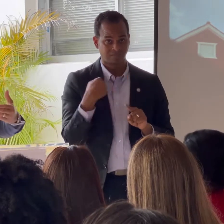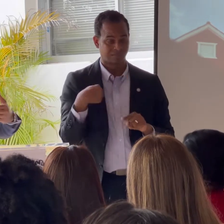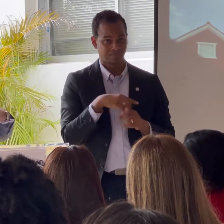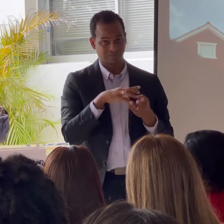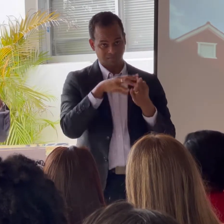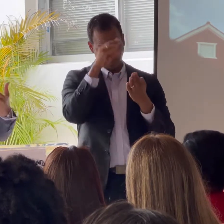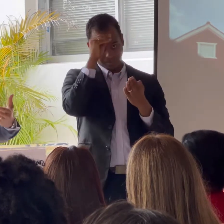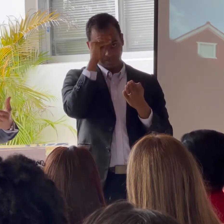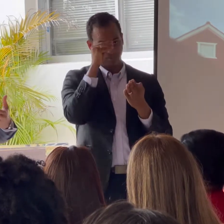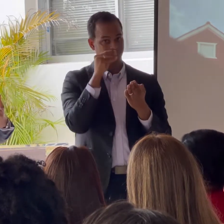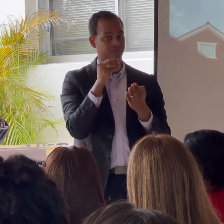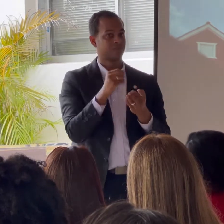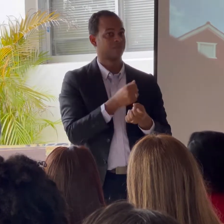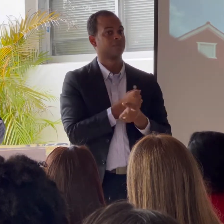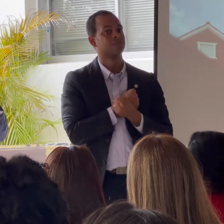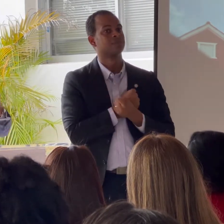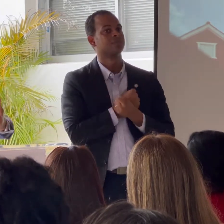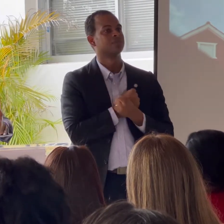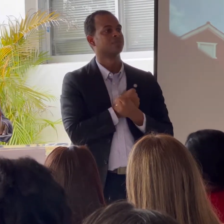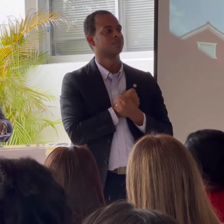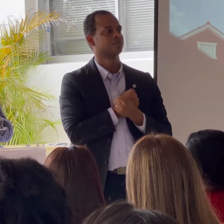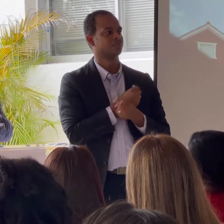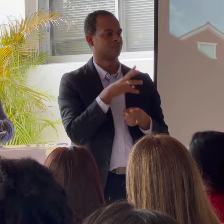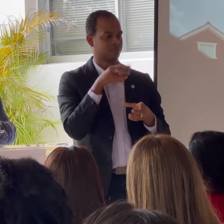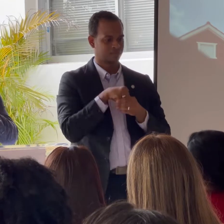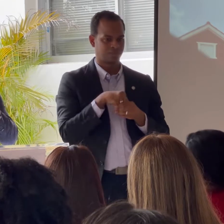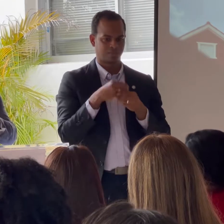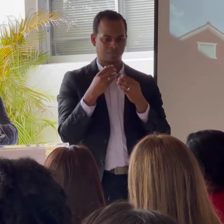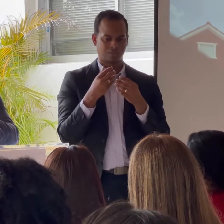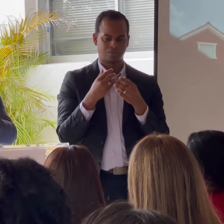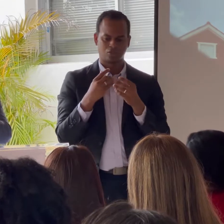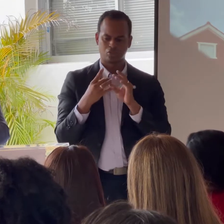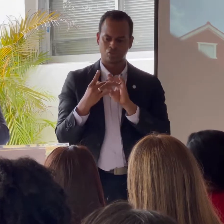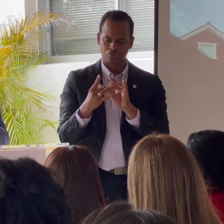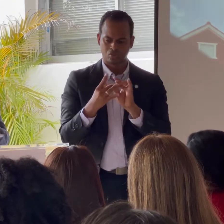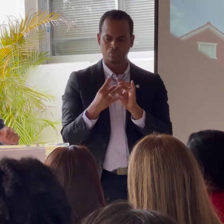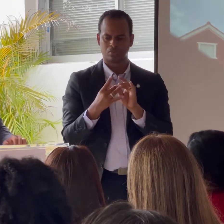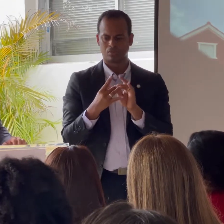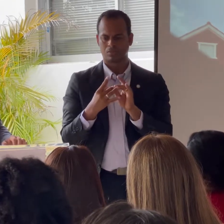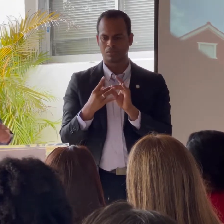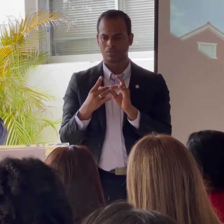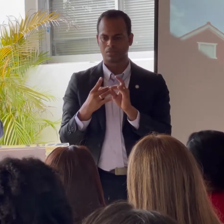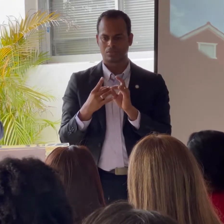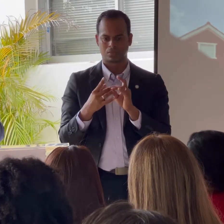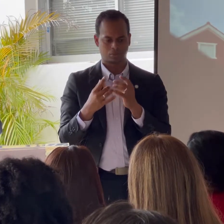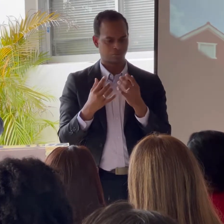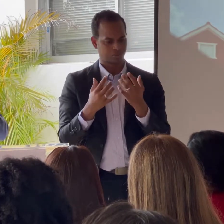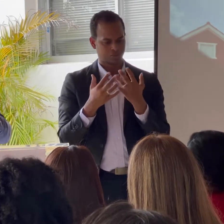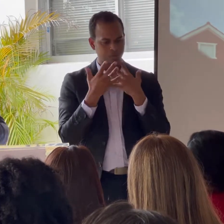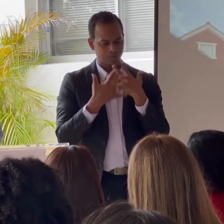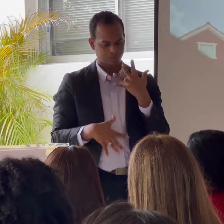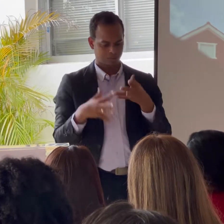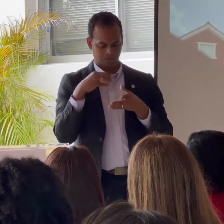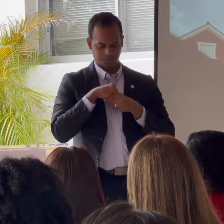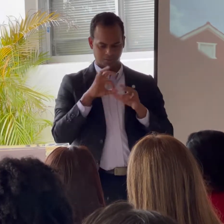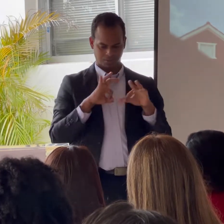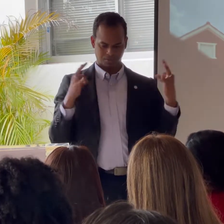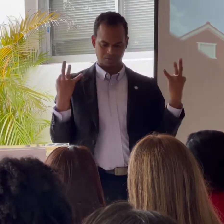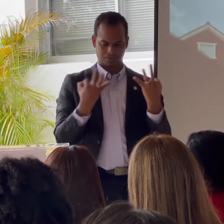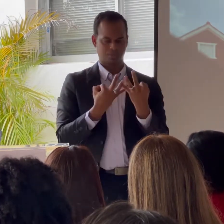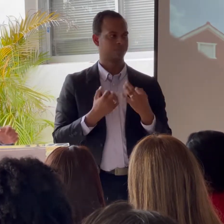aprendido a amarnos por consanguinidad a través de los años y de los siglos. Hemos aprendido a amarnos en